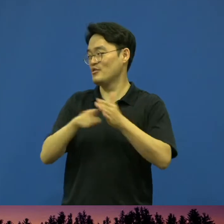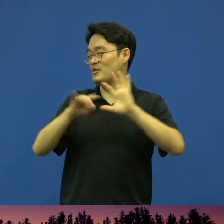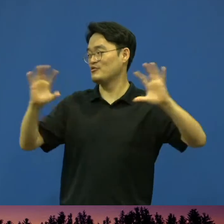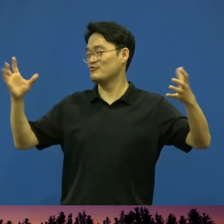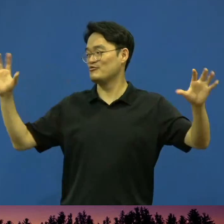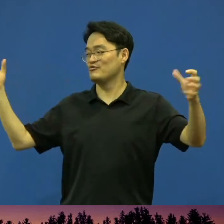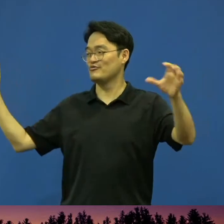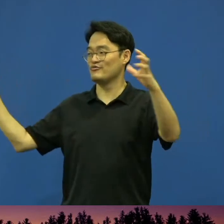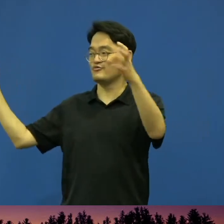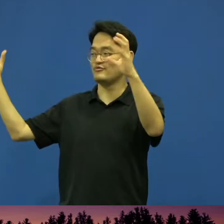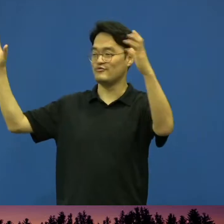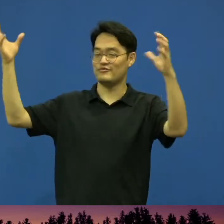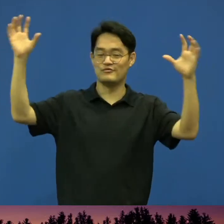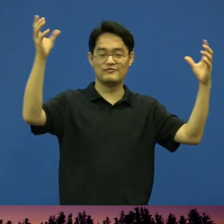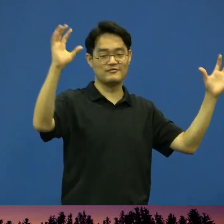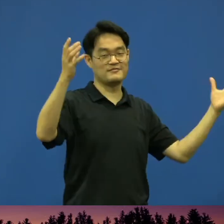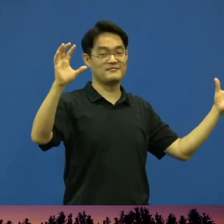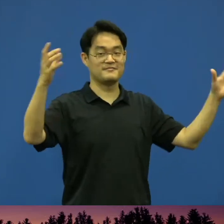좋겠습니다.